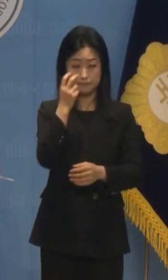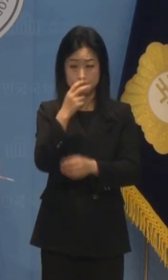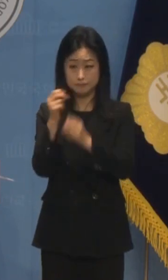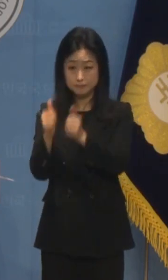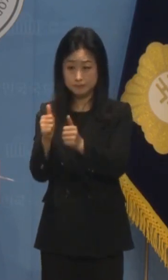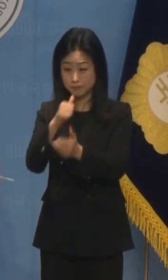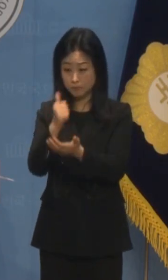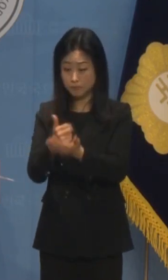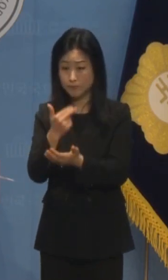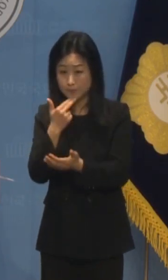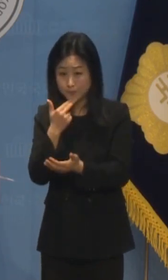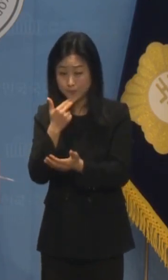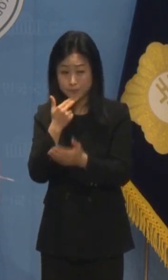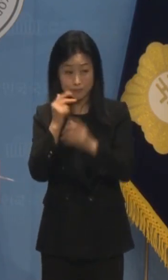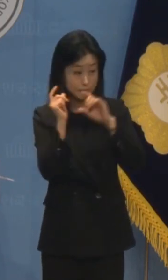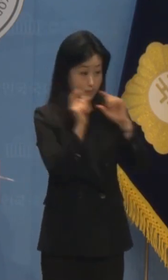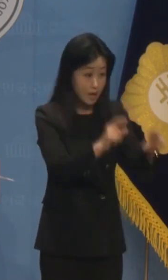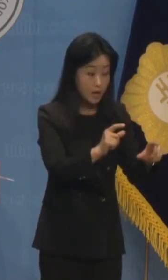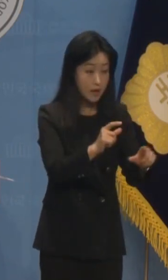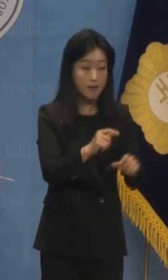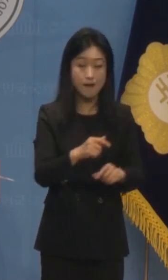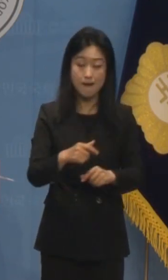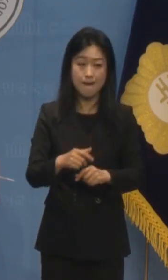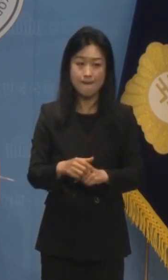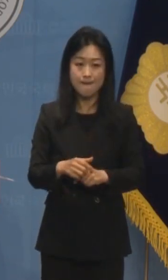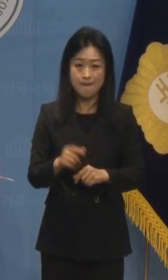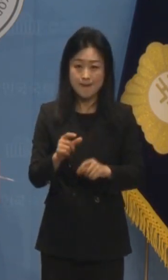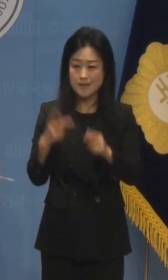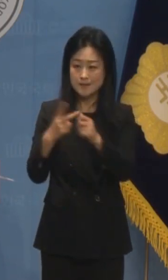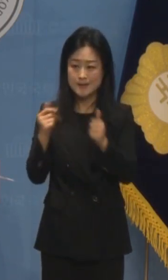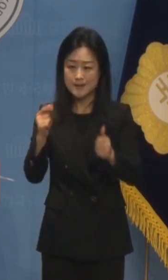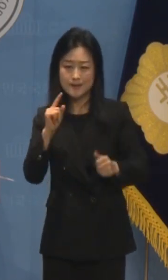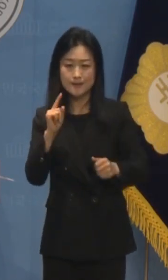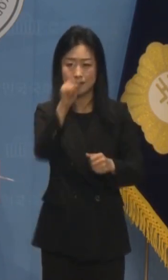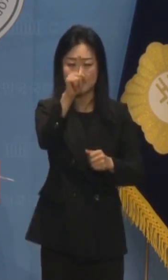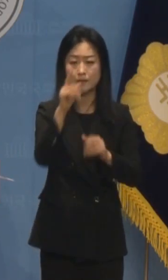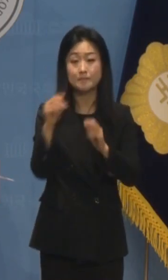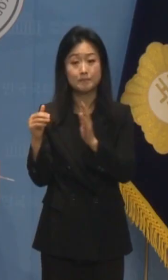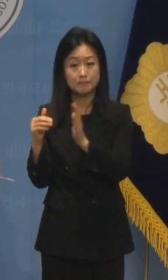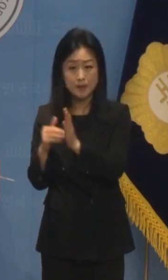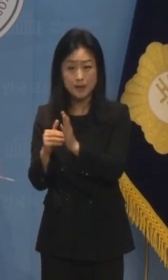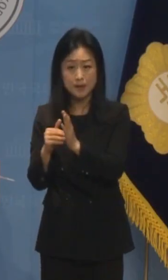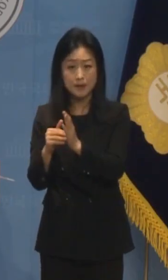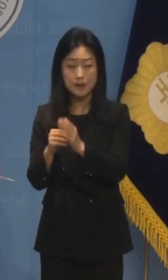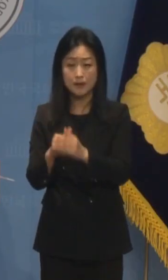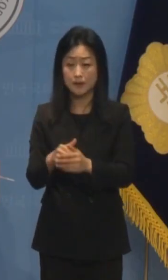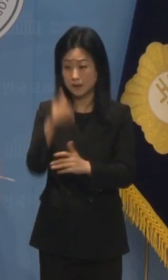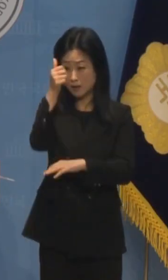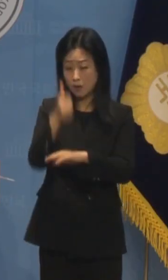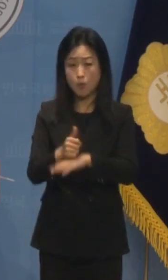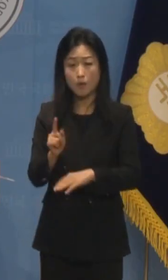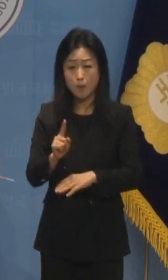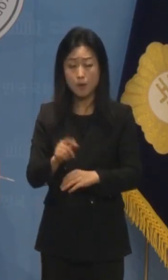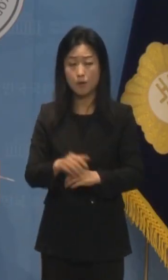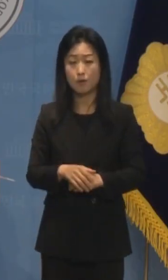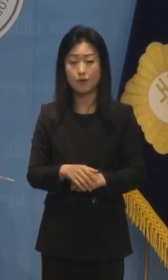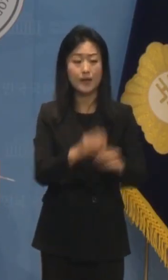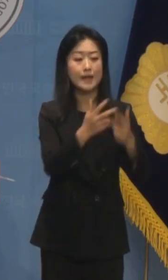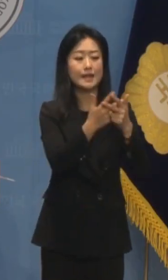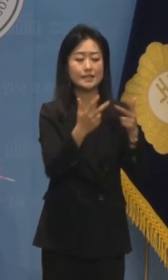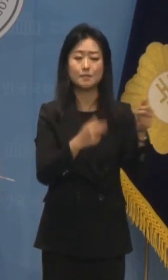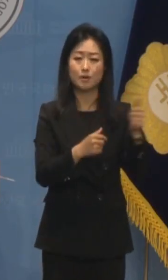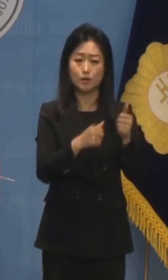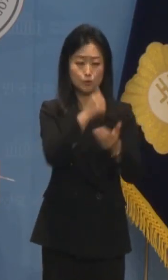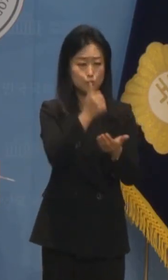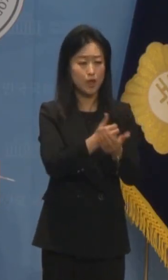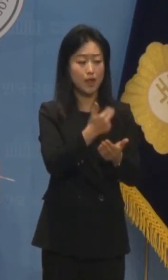나오자마자 납득하기 어렵다며 항소하겠다고 밝혔습니다. 검찰의 항소 결과는 이재명 대표가